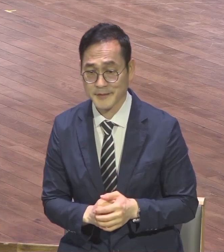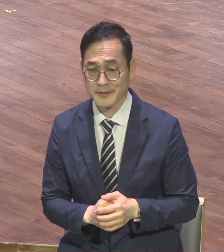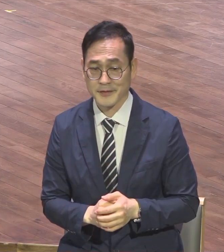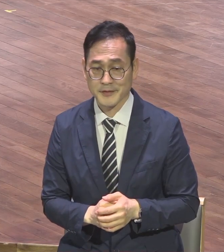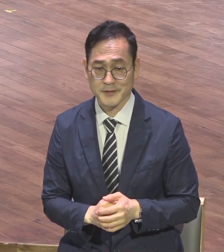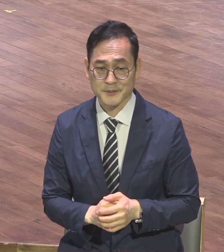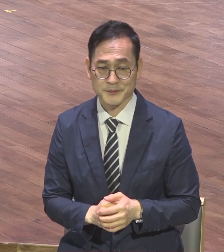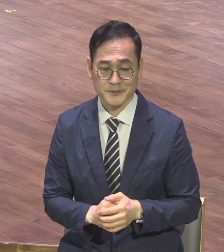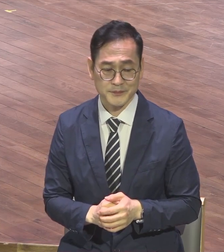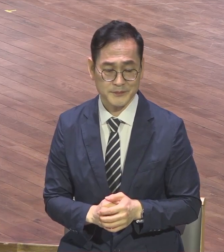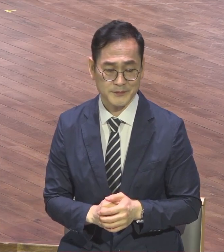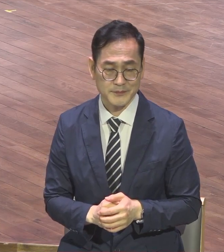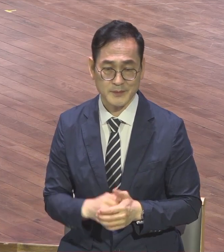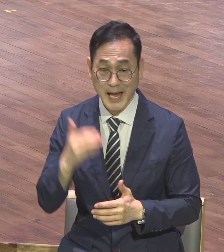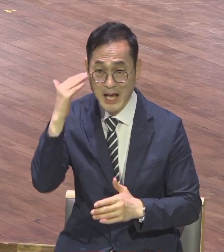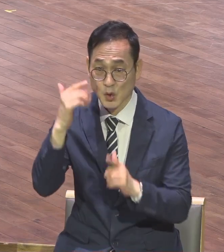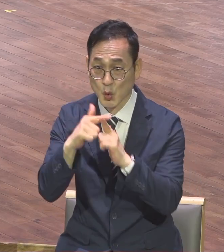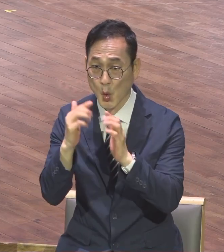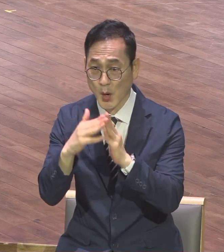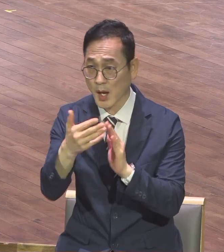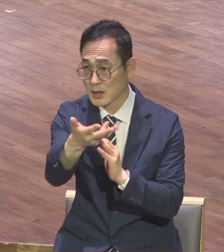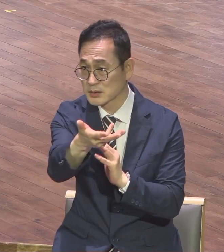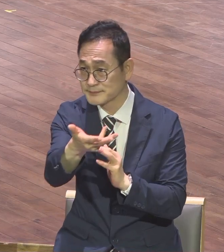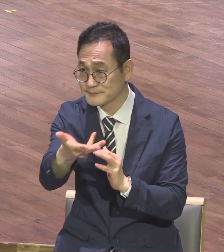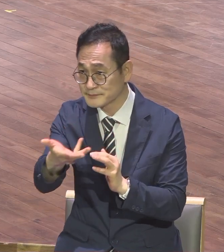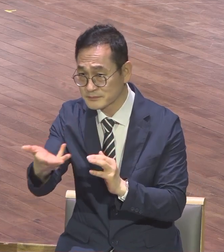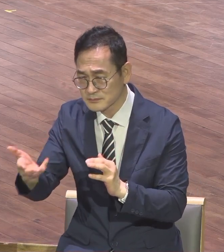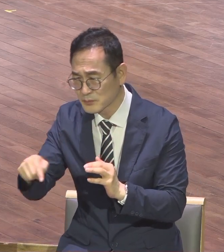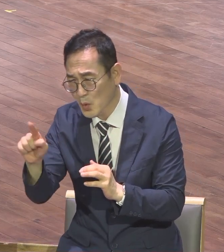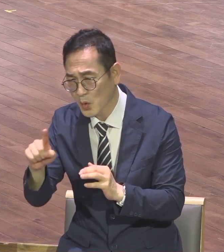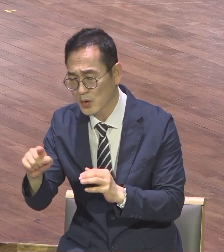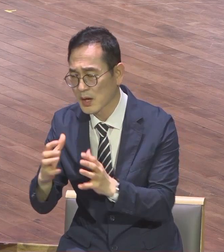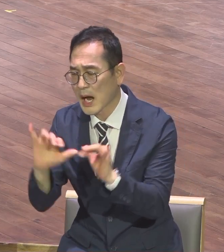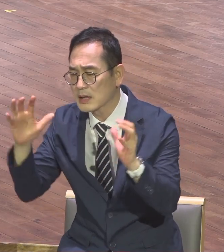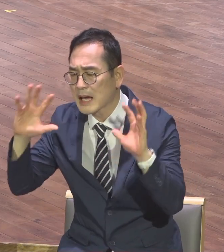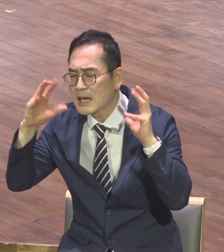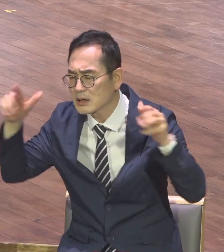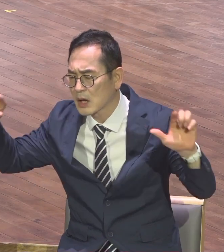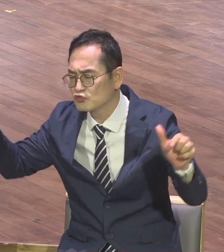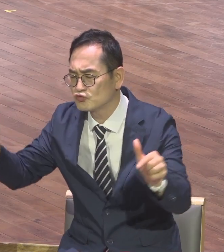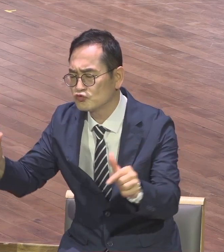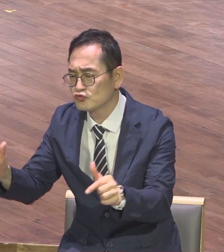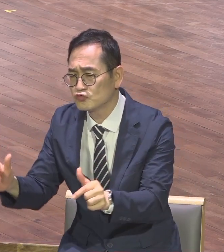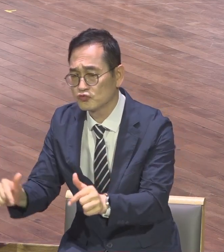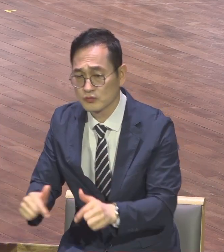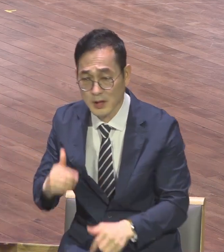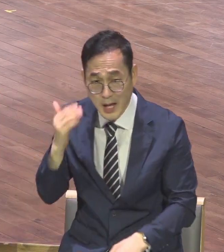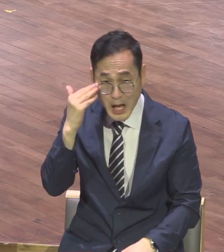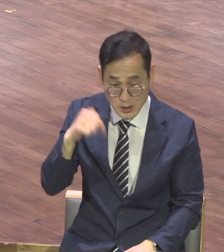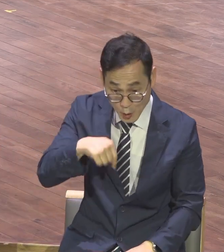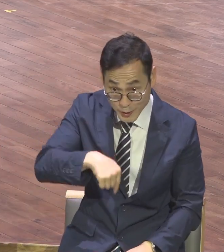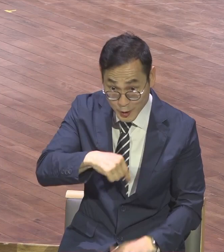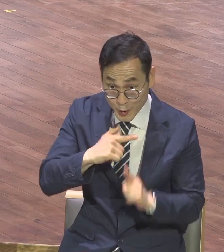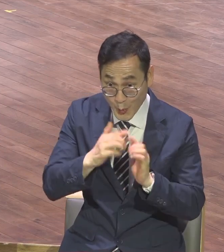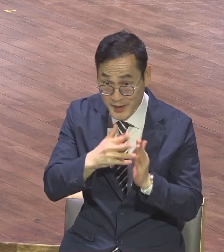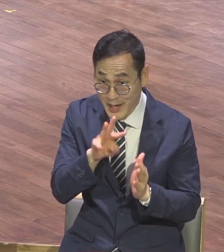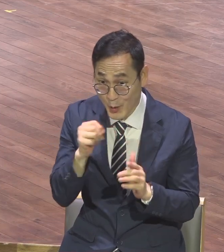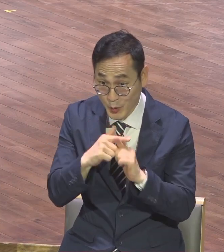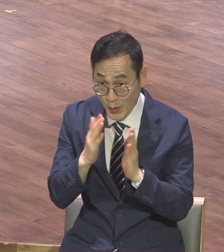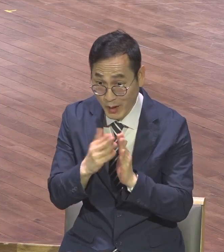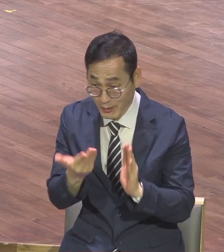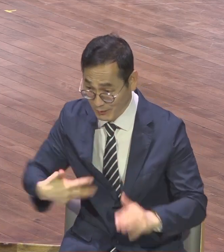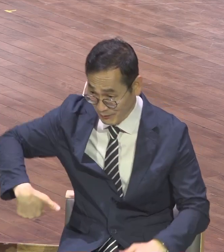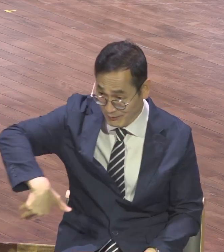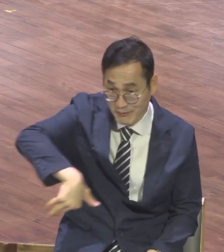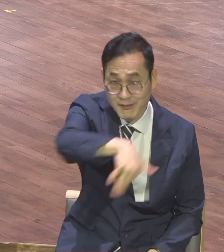이 흐름을, 지금도 한국 교회 흐름을 뒤바꾸고 있다니까. 지금 여러분 뉴스 봤잖아요. 예언 뉴스.